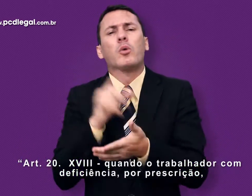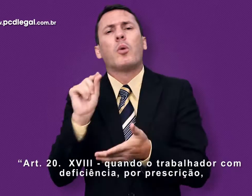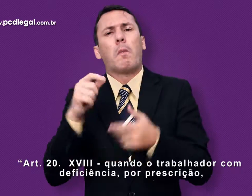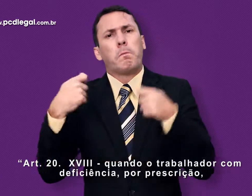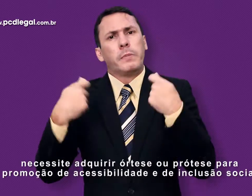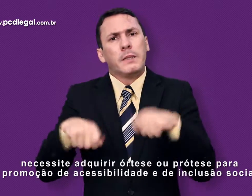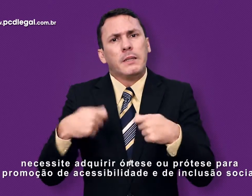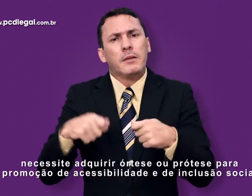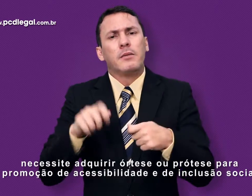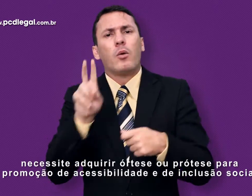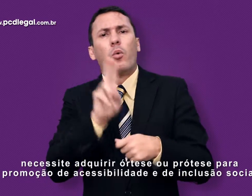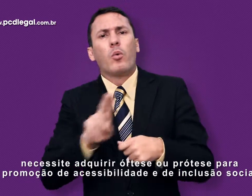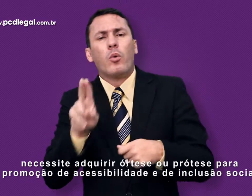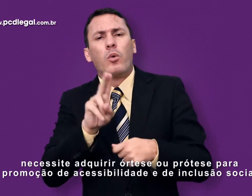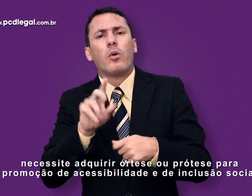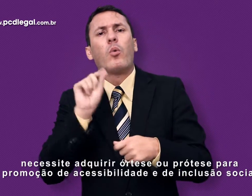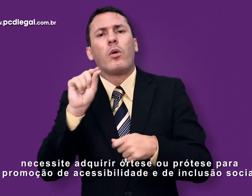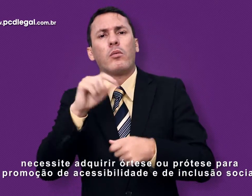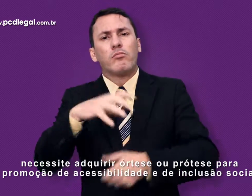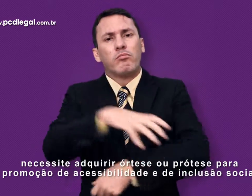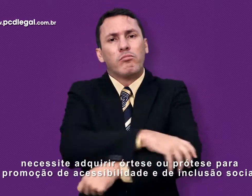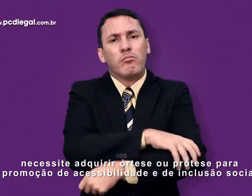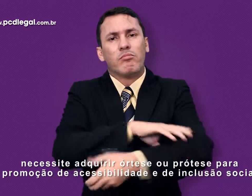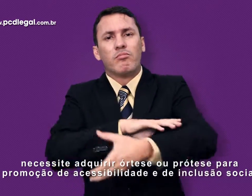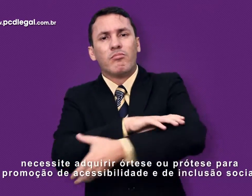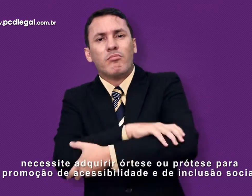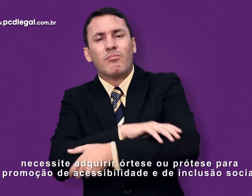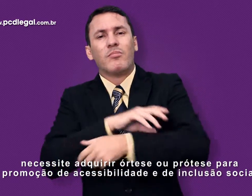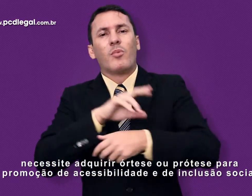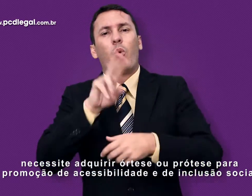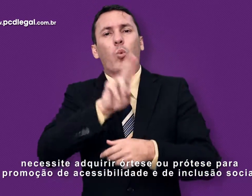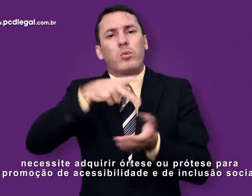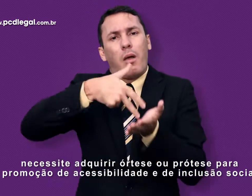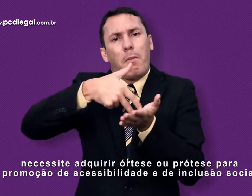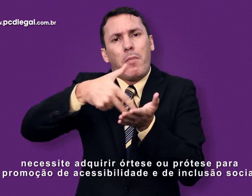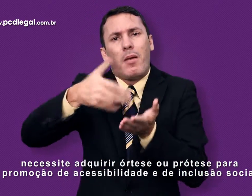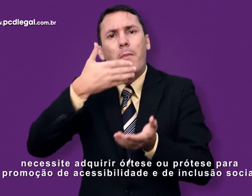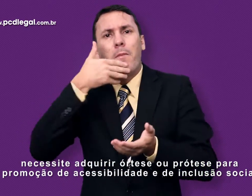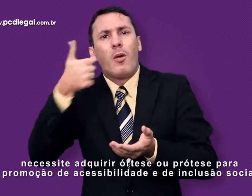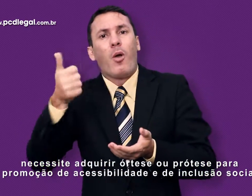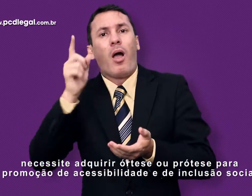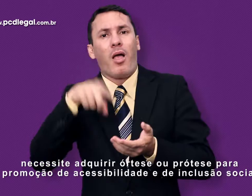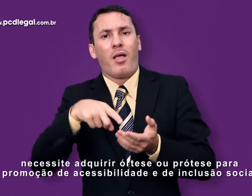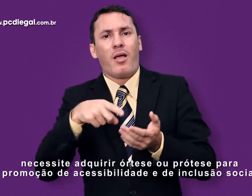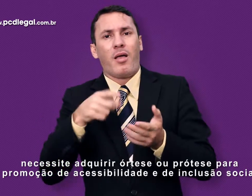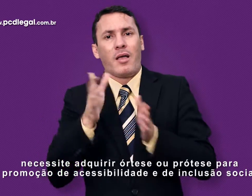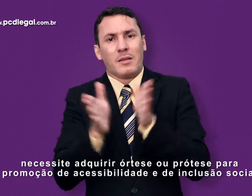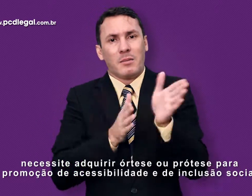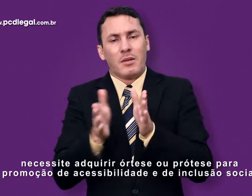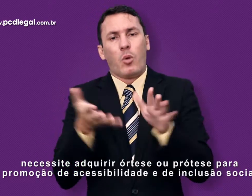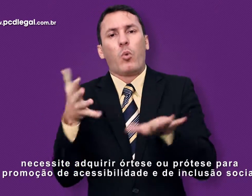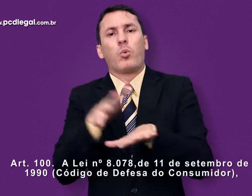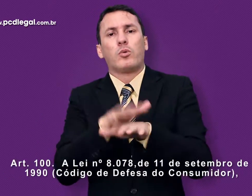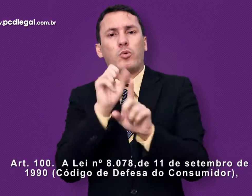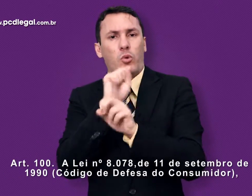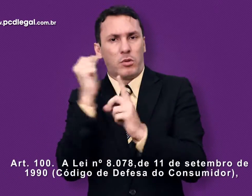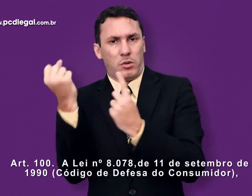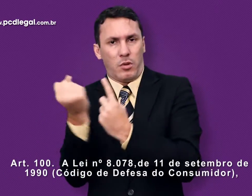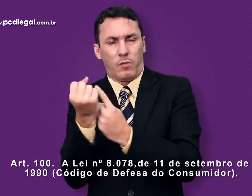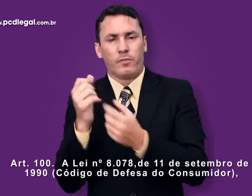prescrição necessite adquirir órtese ou prótese para a promoção de acessibilidade e de inclusão social. Artigo 100.